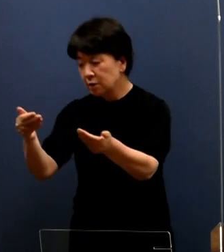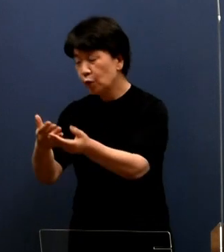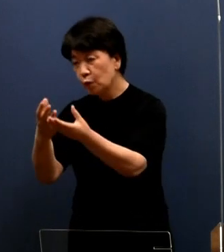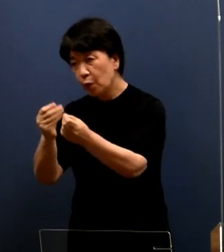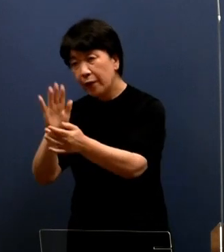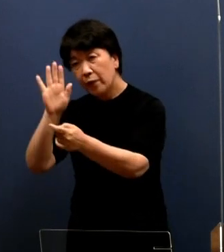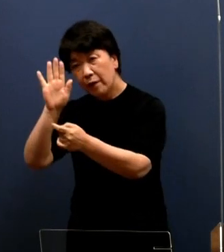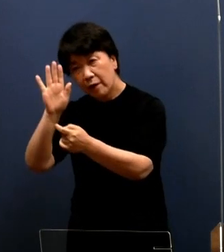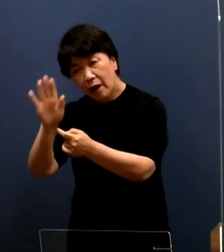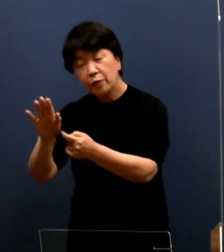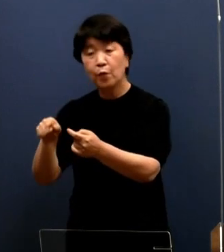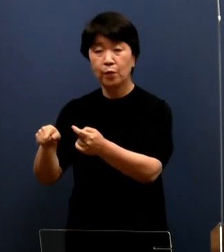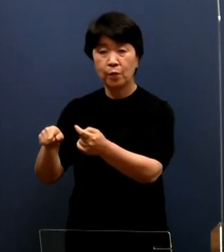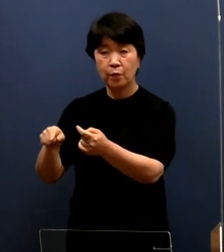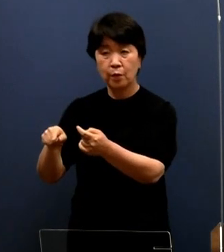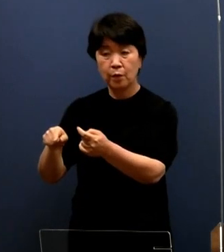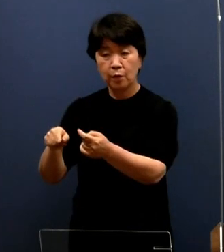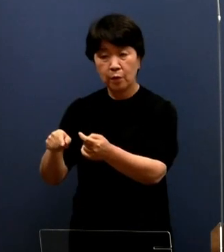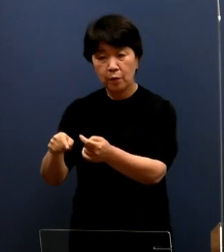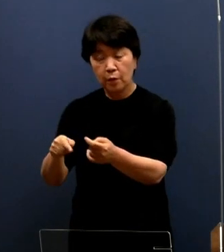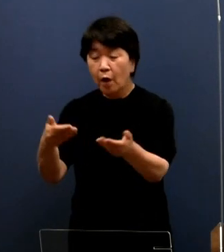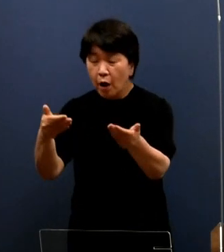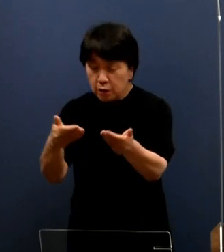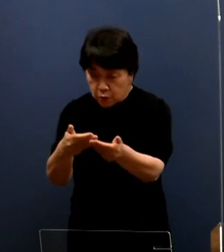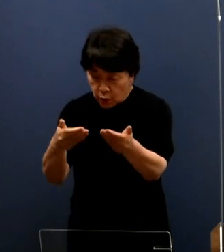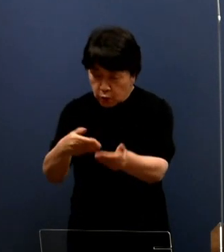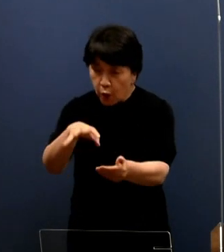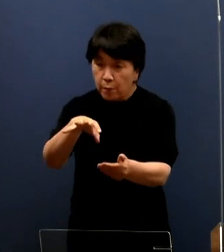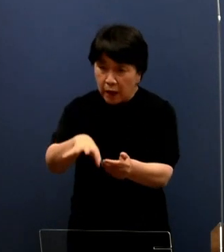ょ。仕事で、その換気対策とかをやっているところでも、